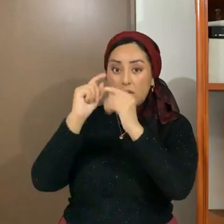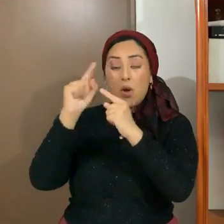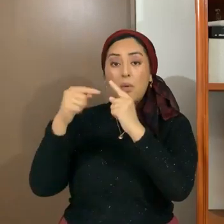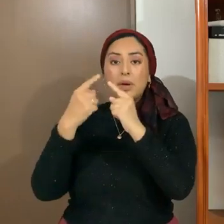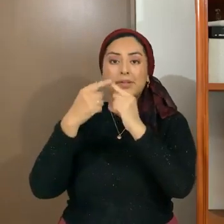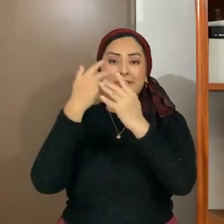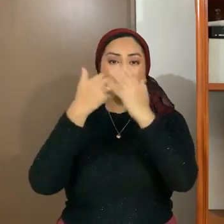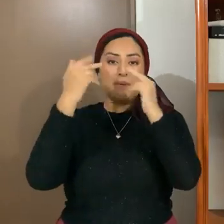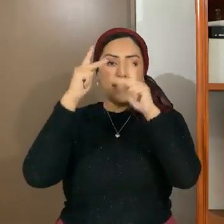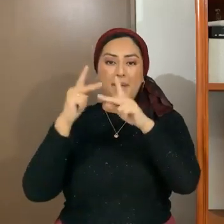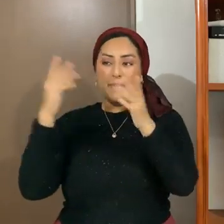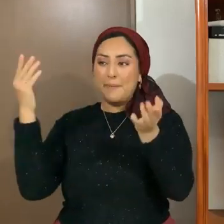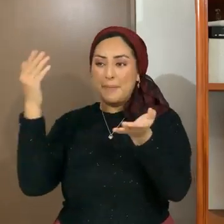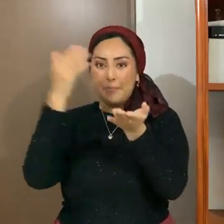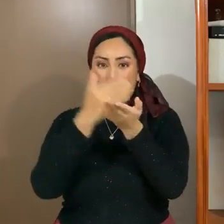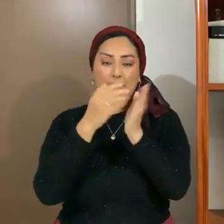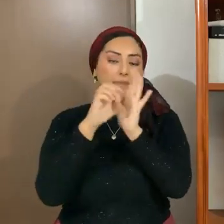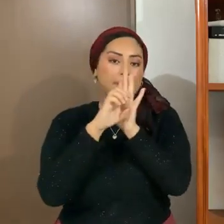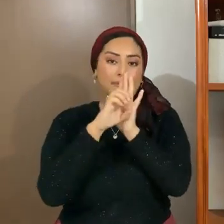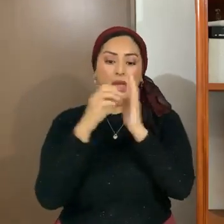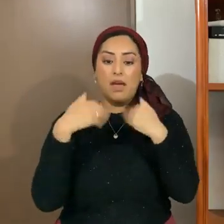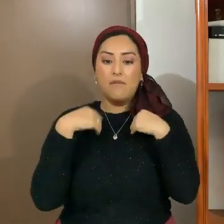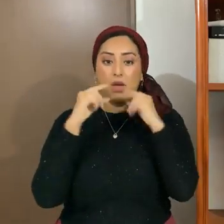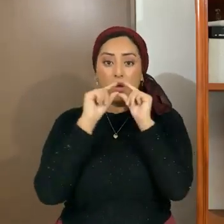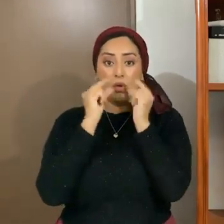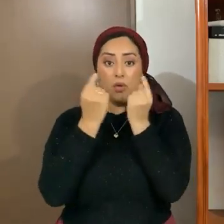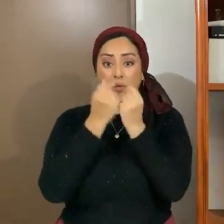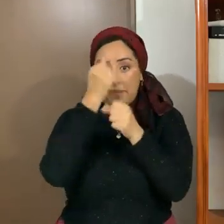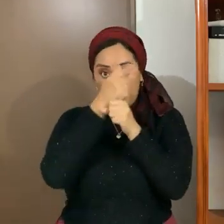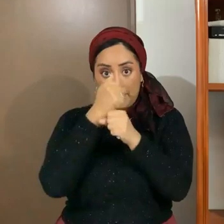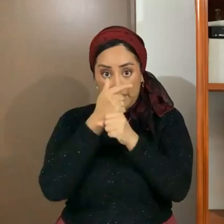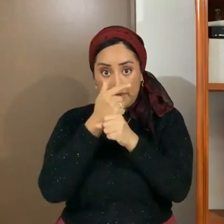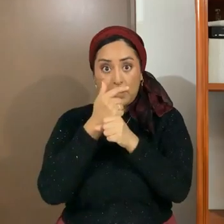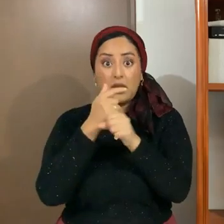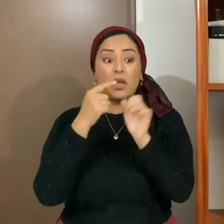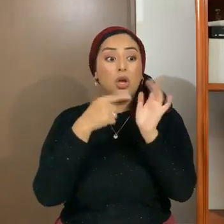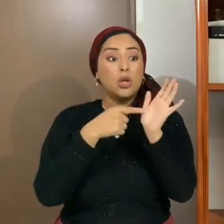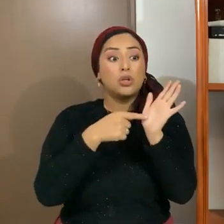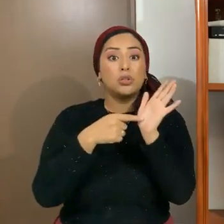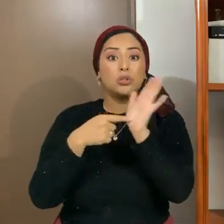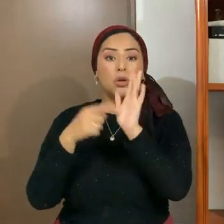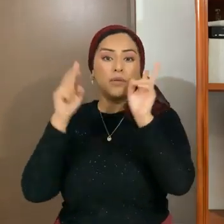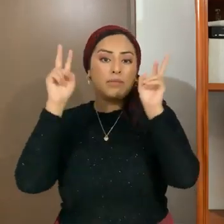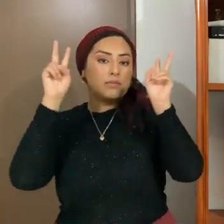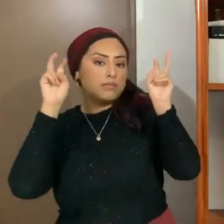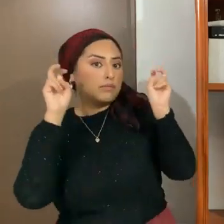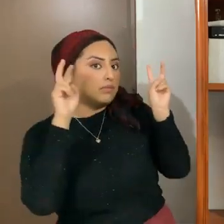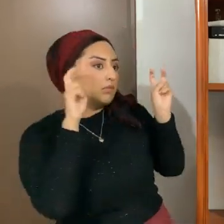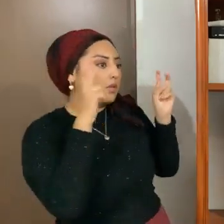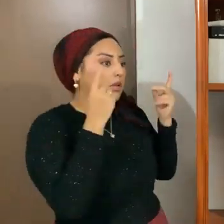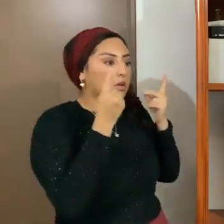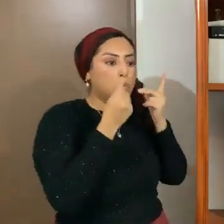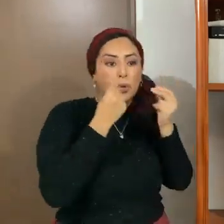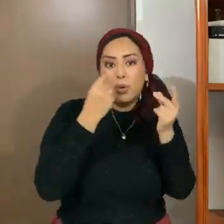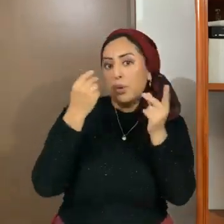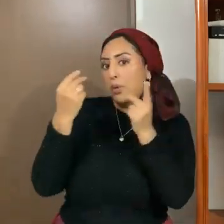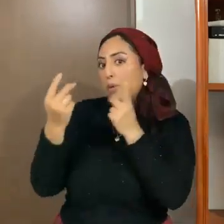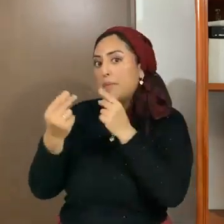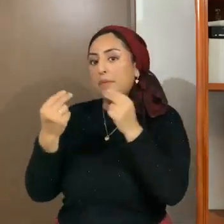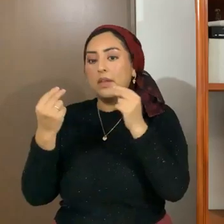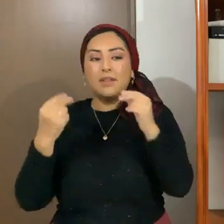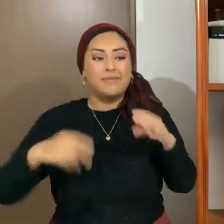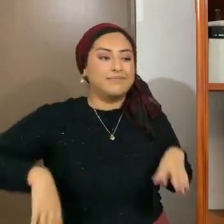Cuando alguien llega, por ejemplo, donde está en un grupo de Ajim y empieza a mostrar sus encantos, es decir, se pone